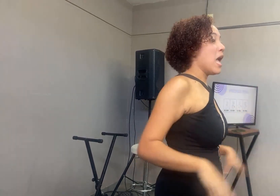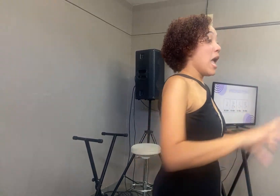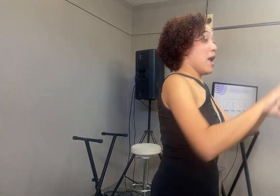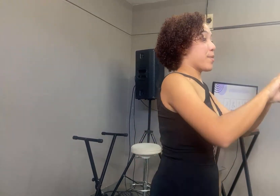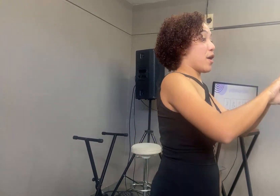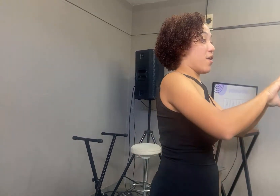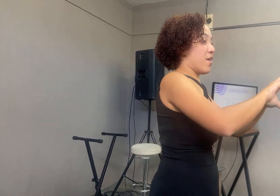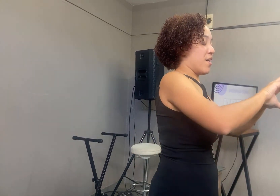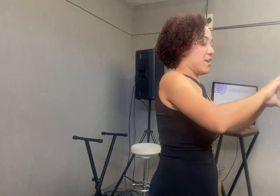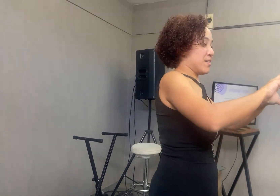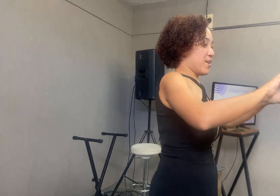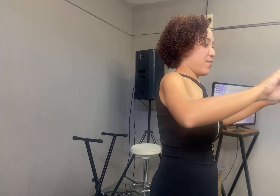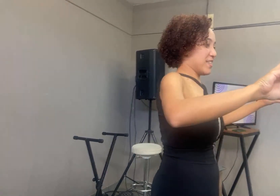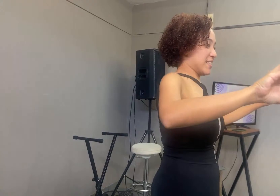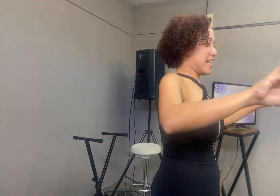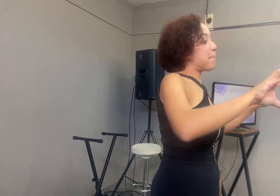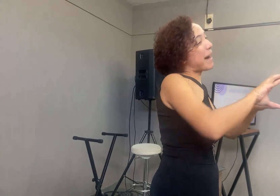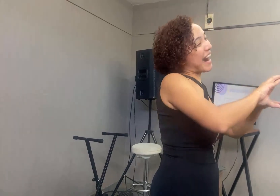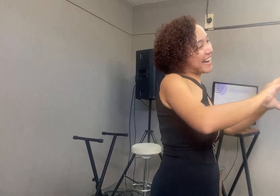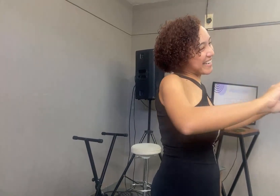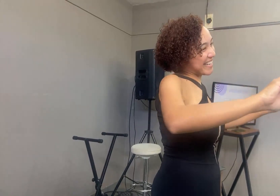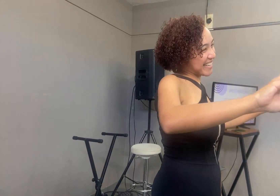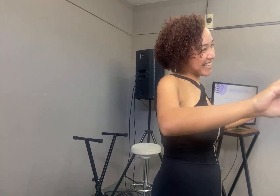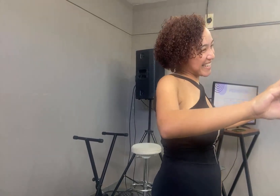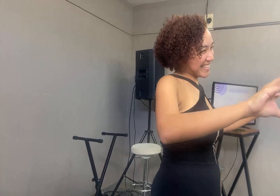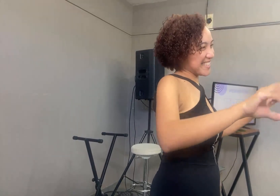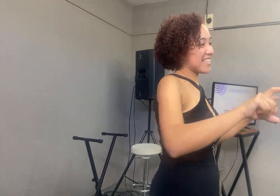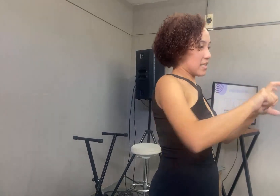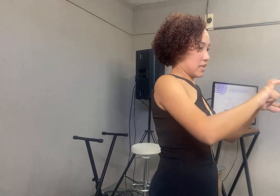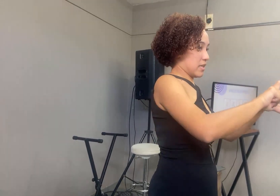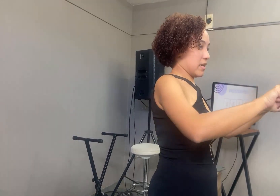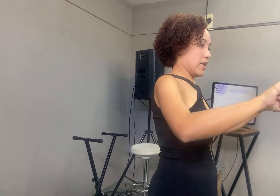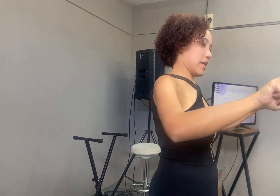É porque, ó, se eu faço assim, é barra.